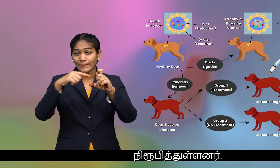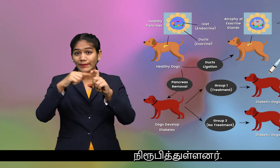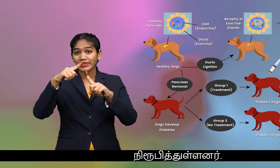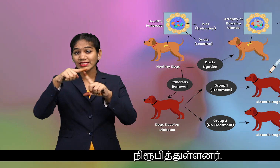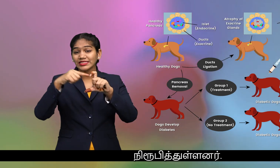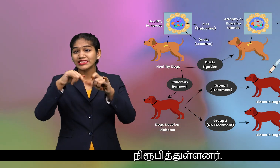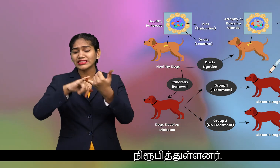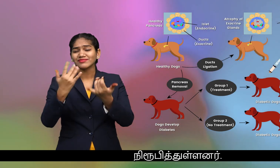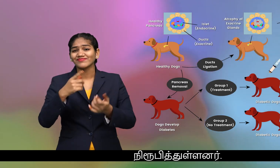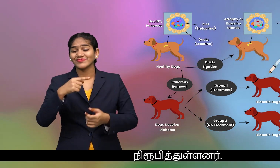நிரூபித்துள்ளனர்.